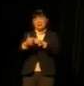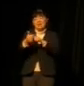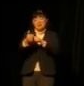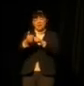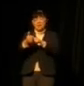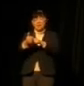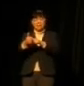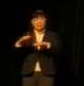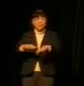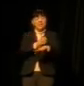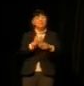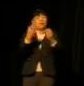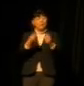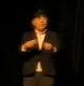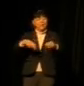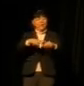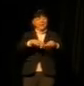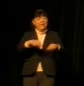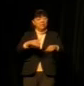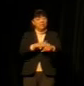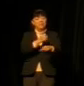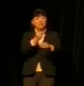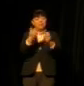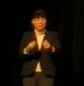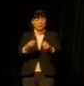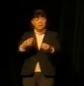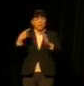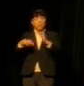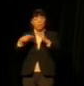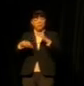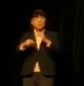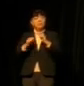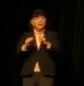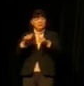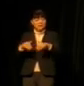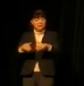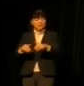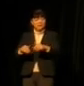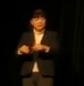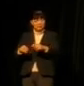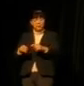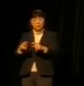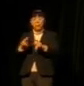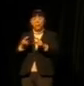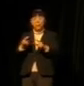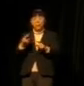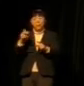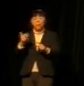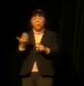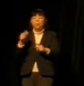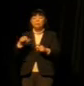こちらが監督だからね、してる方、してましたね。あとは、ホンダのアシモ君、ロボットですけども、その交流があり